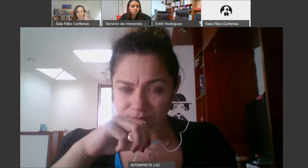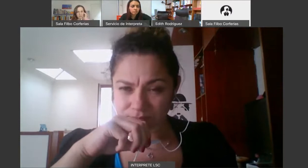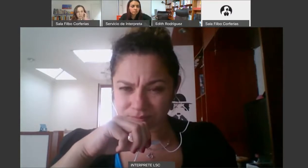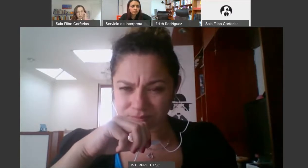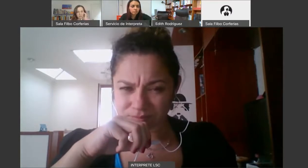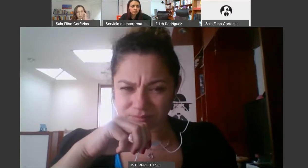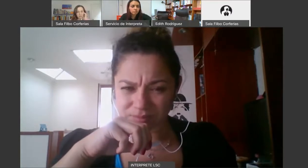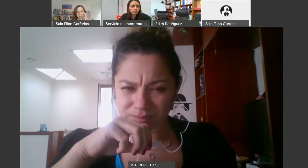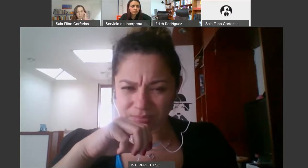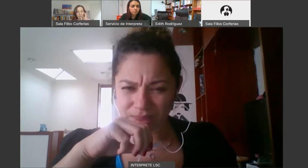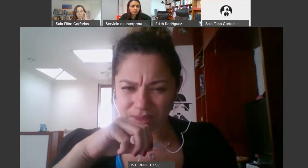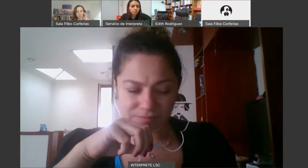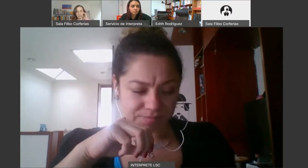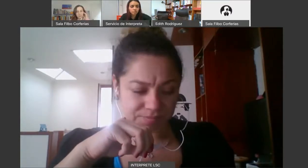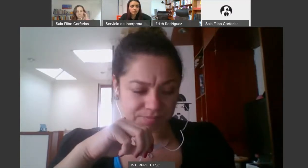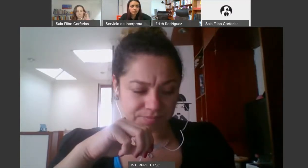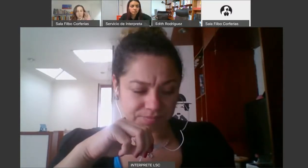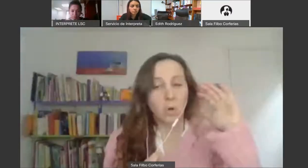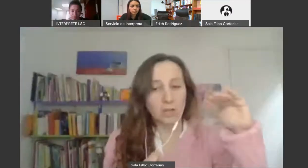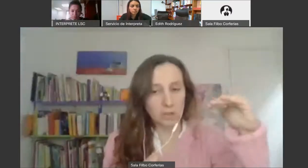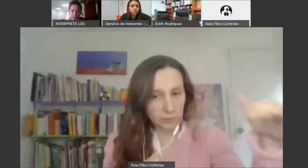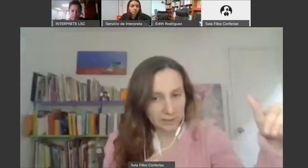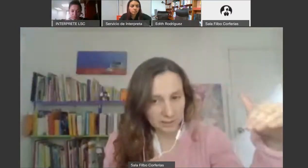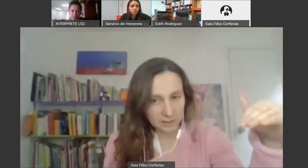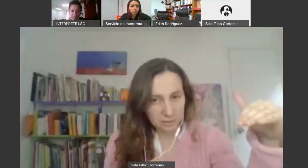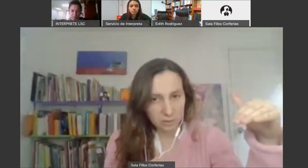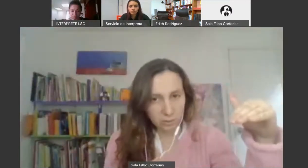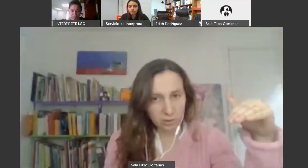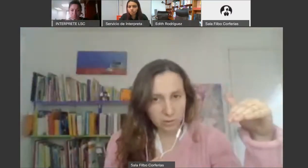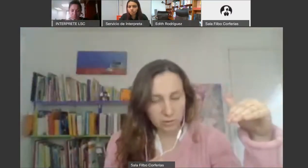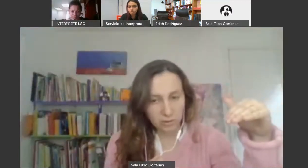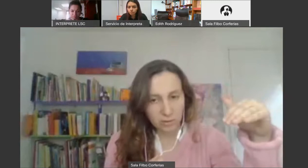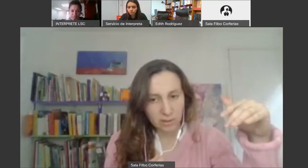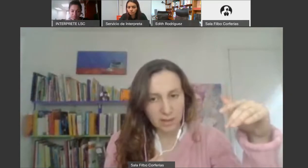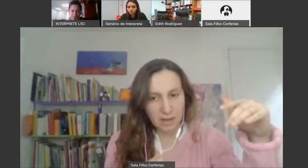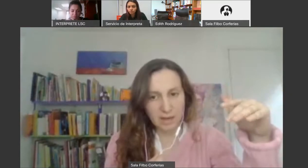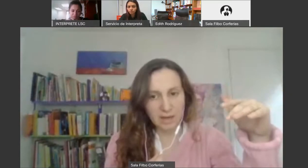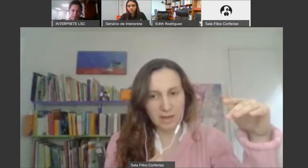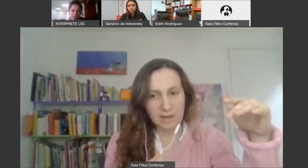Entendí lo último, o sea, a ver si estoy entendiendo. Cuando nos falten 10 minutos,